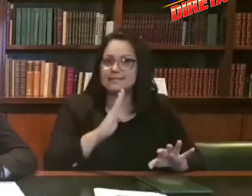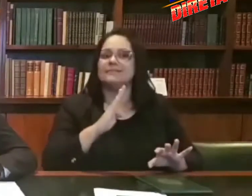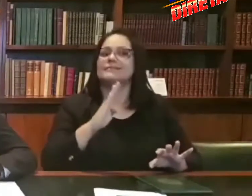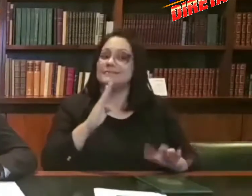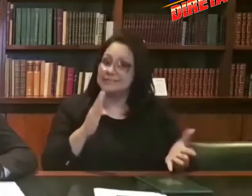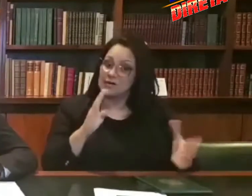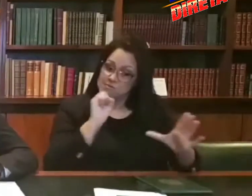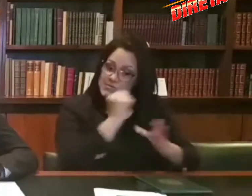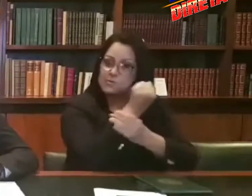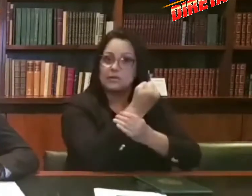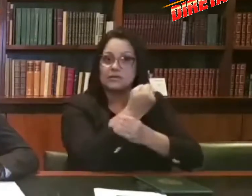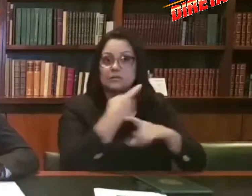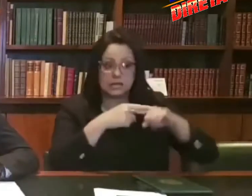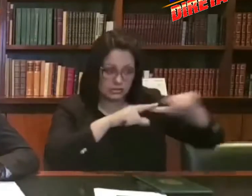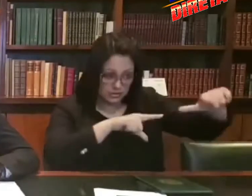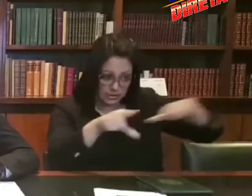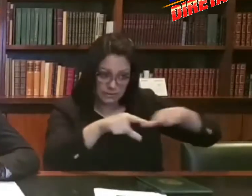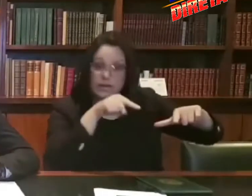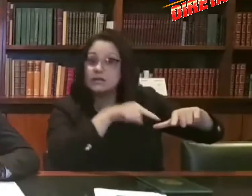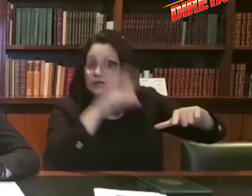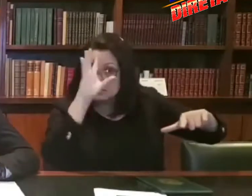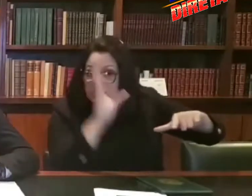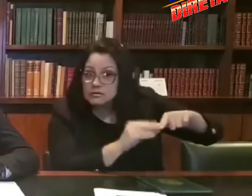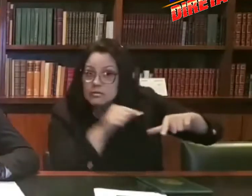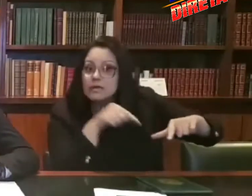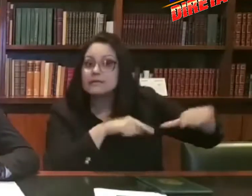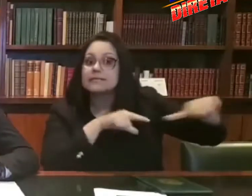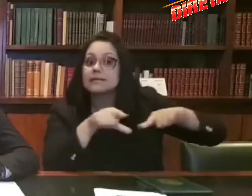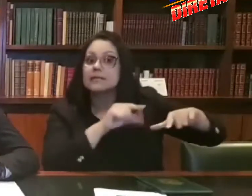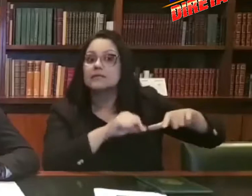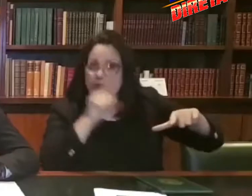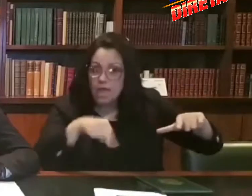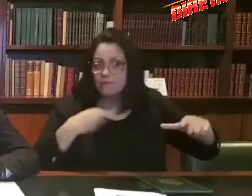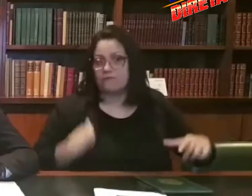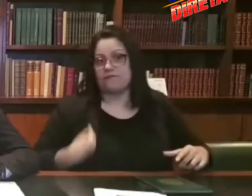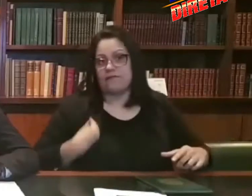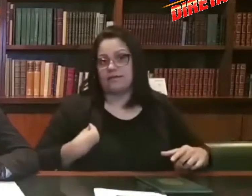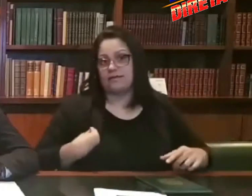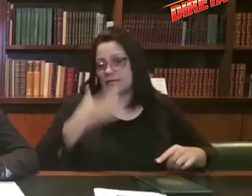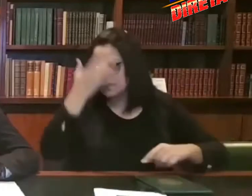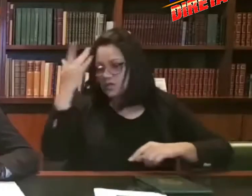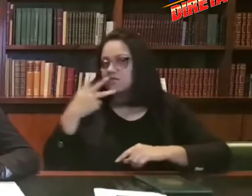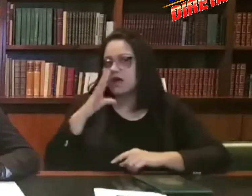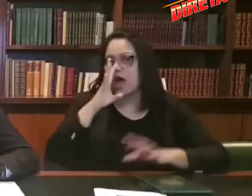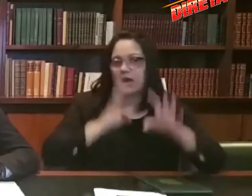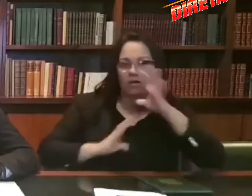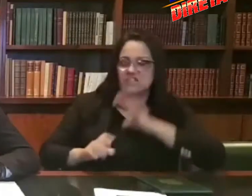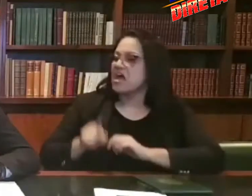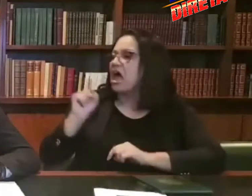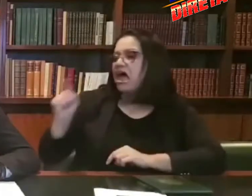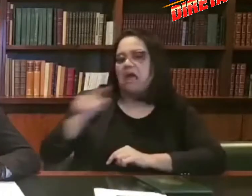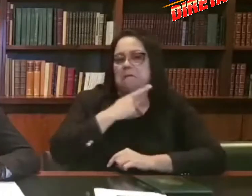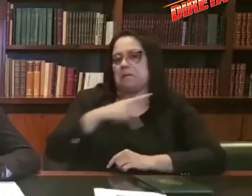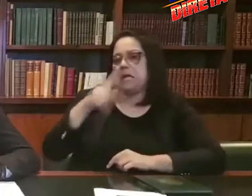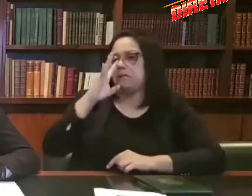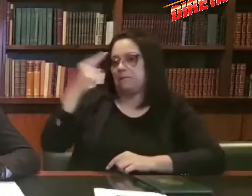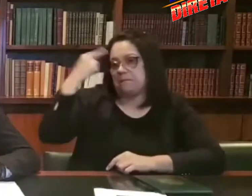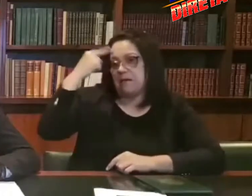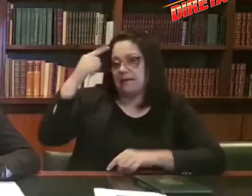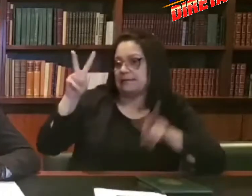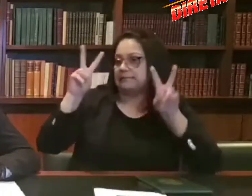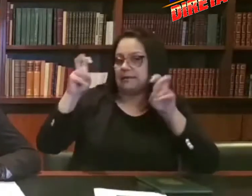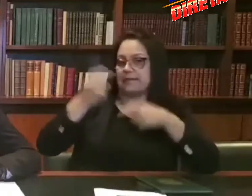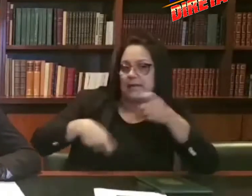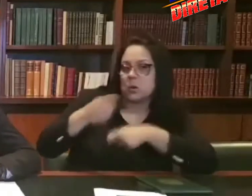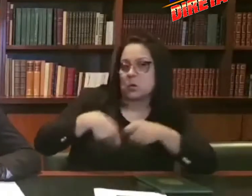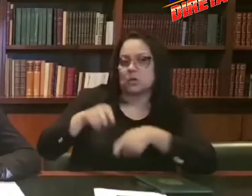emprego também é vida. O pessoal fala muito, alguns falam ainda, né? Ah, o cara está pensando em economia e não na vida. Não,